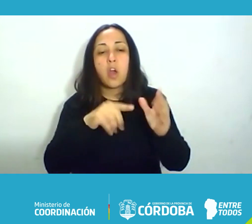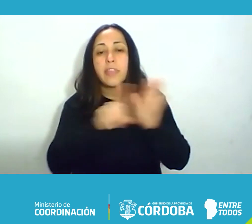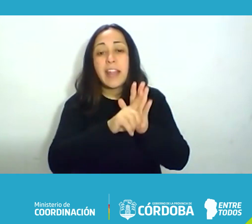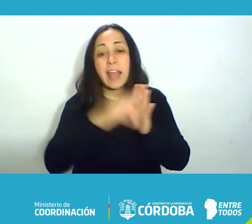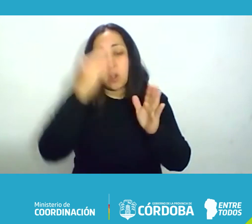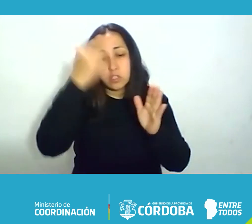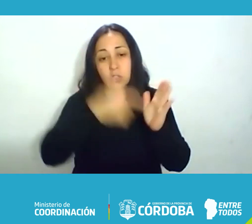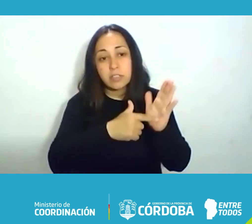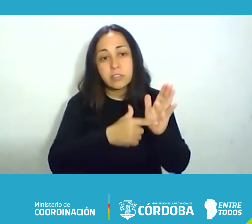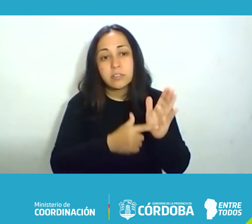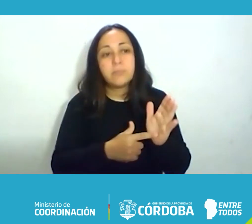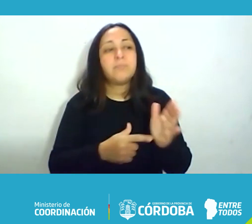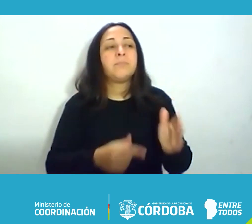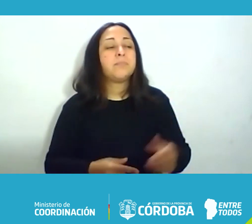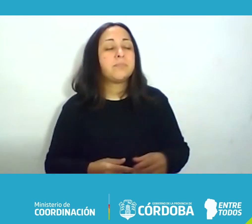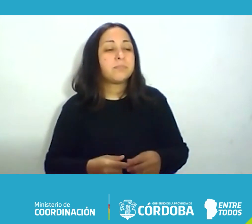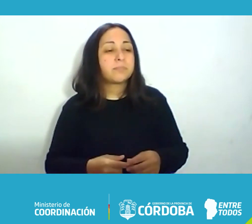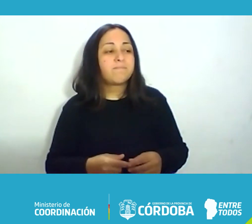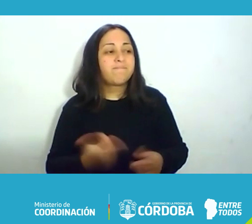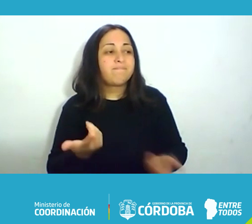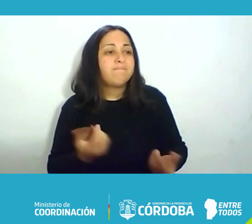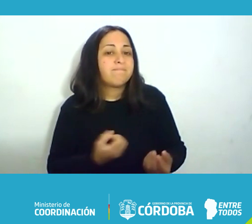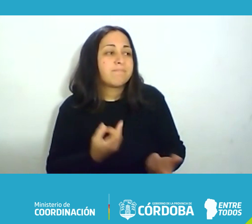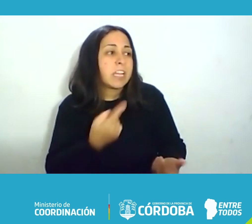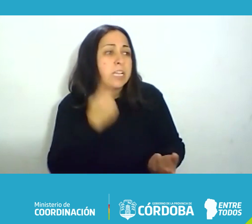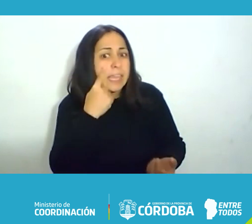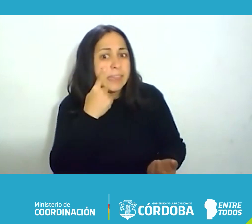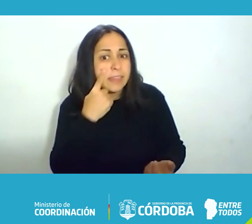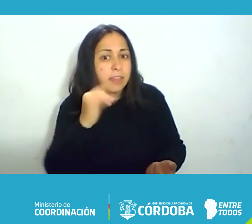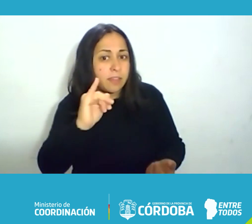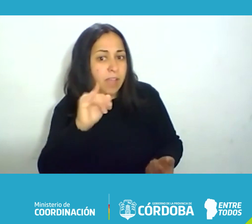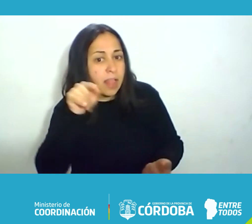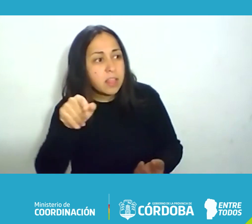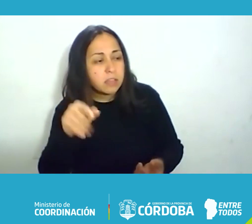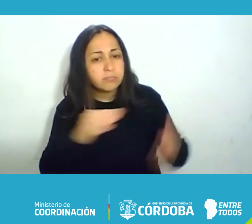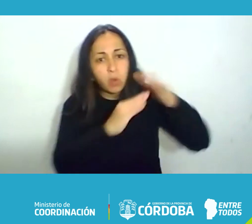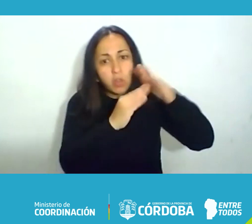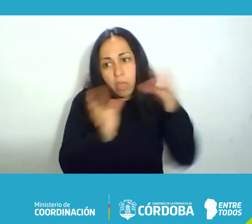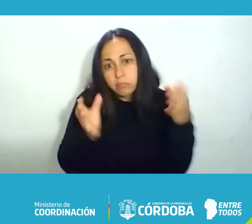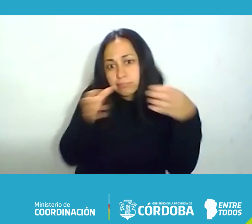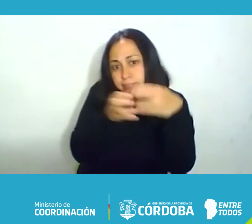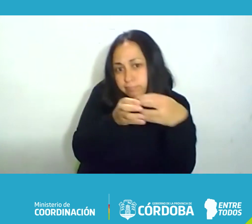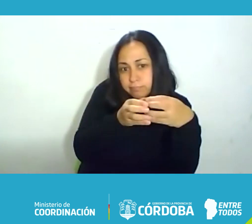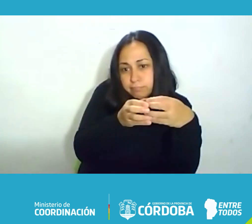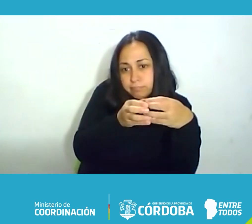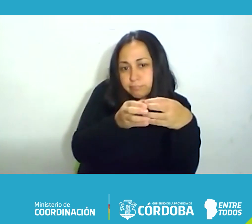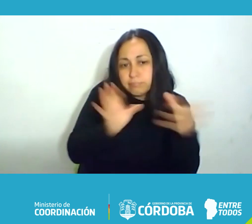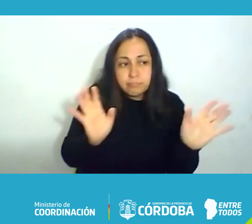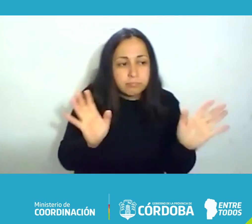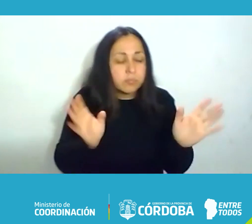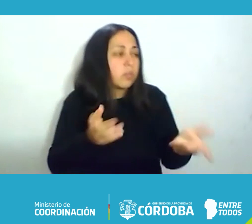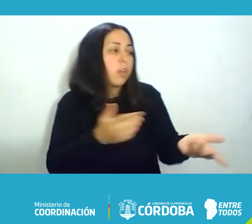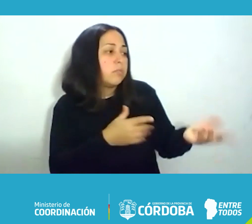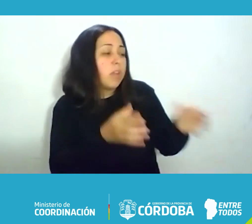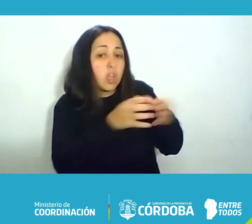invalidada jurídica y administrativamente. Expresa que el intendente se reunió con otras autoridades a puertas cerradas, autorizando el uso de suelo, solicita